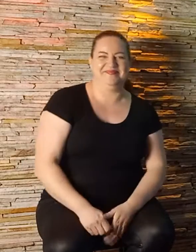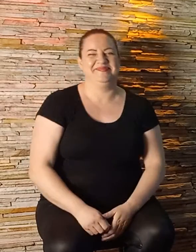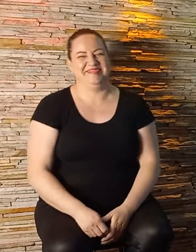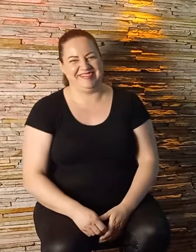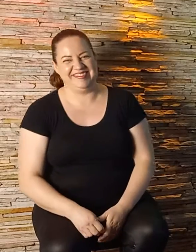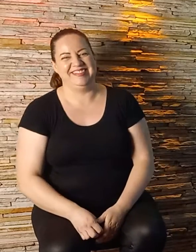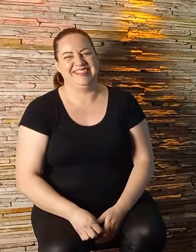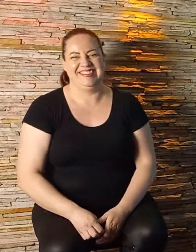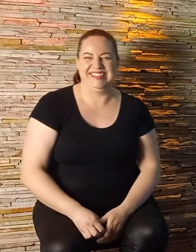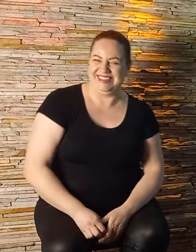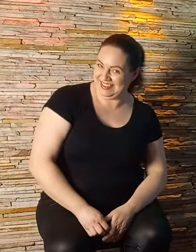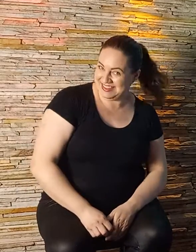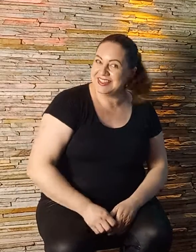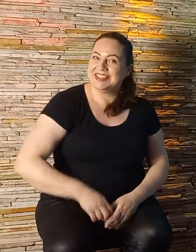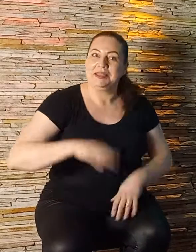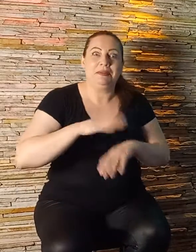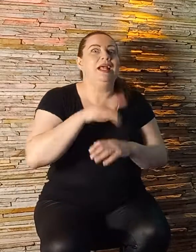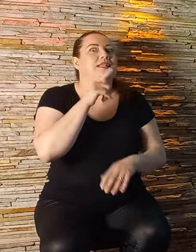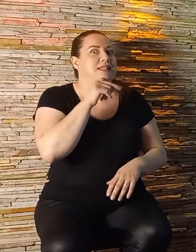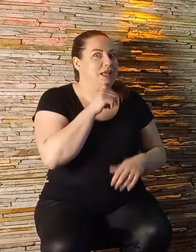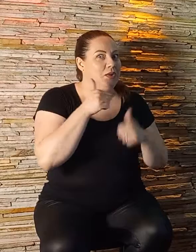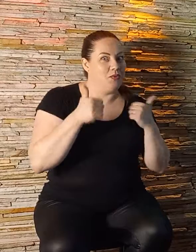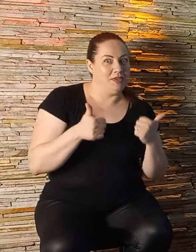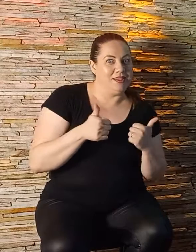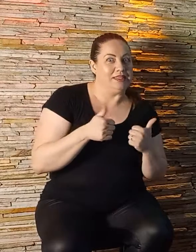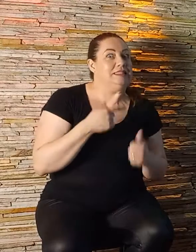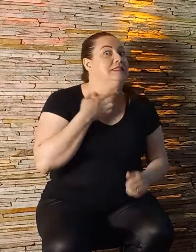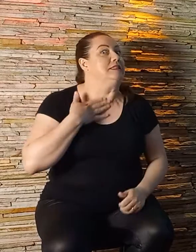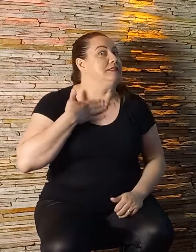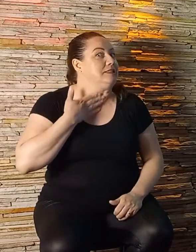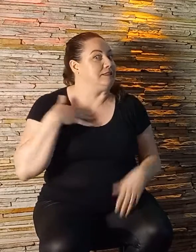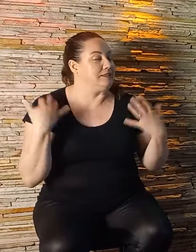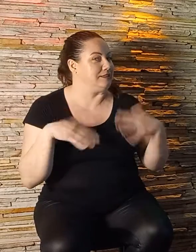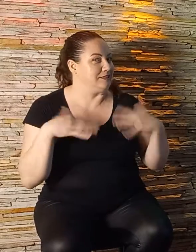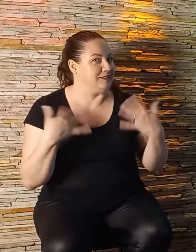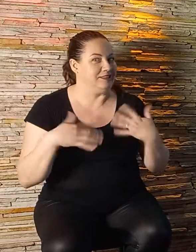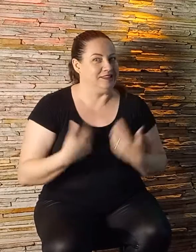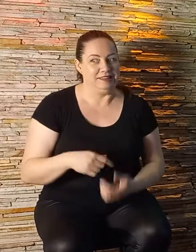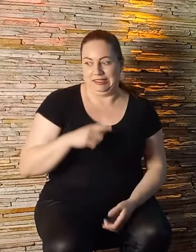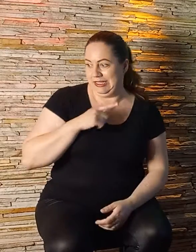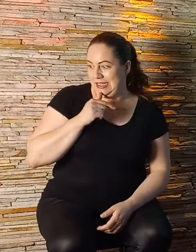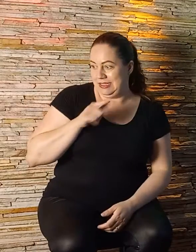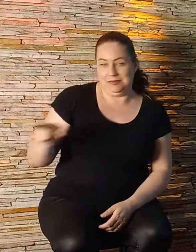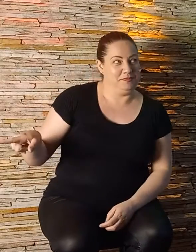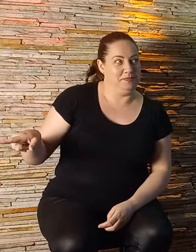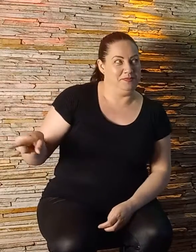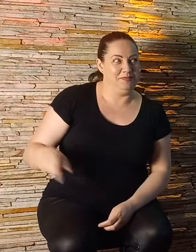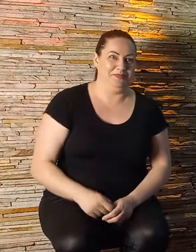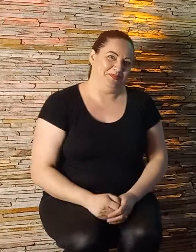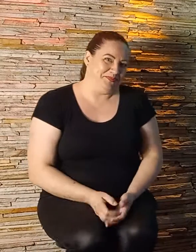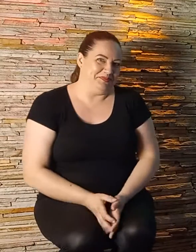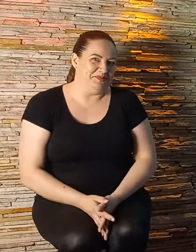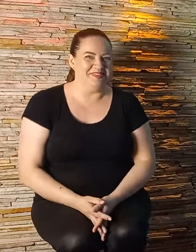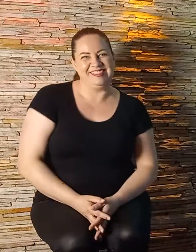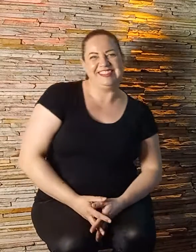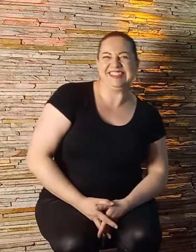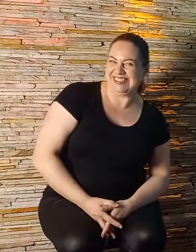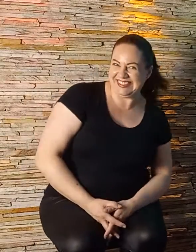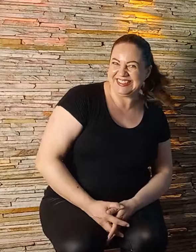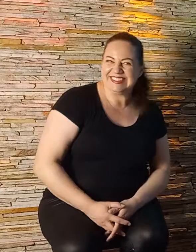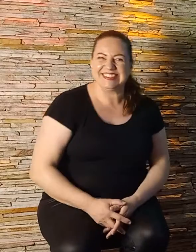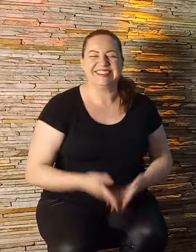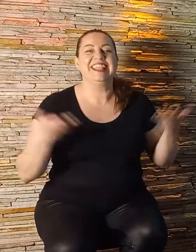entender mais magrinha para molhar Agora ela tem a minha você ok